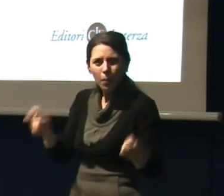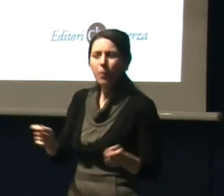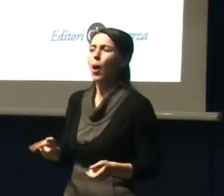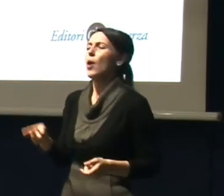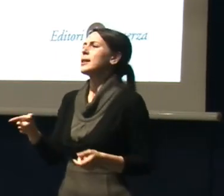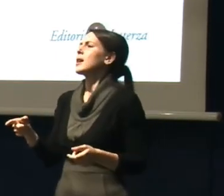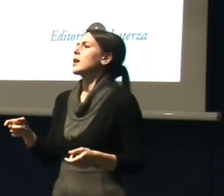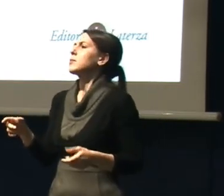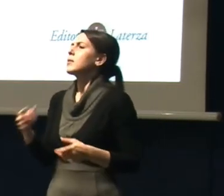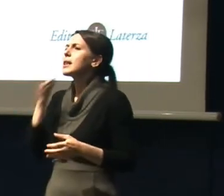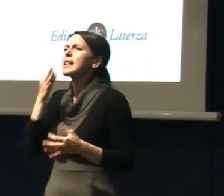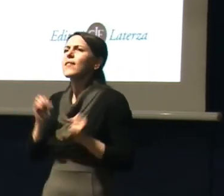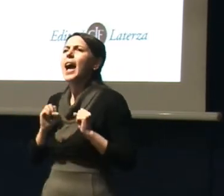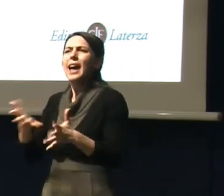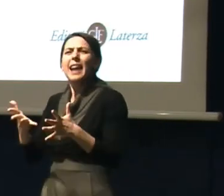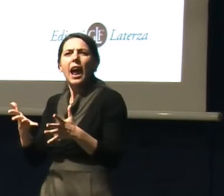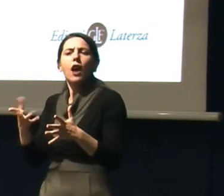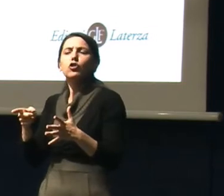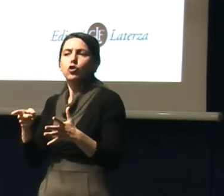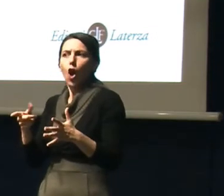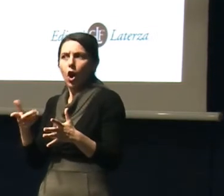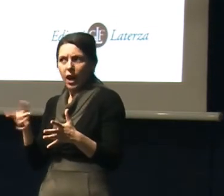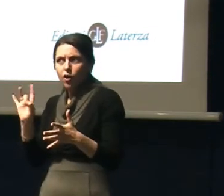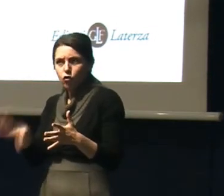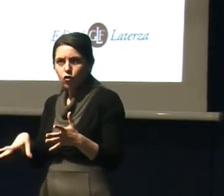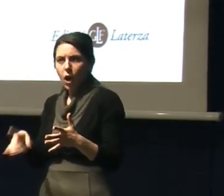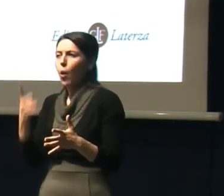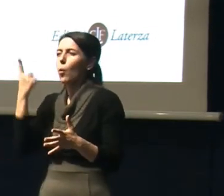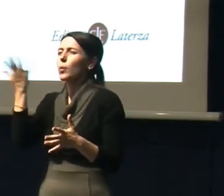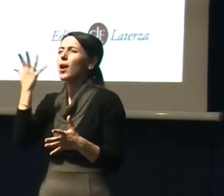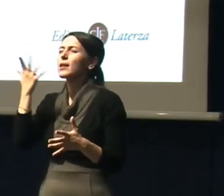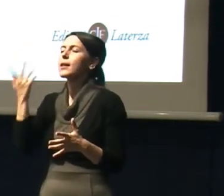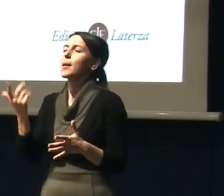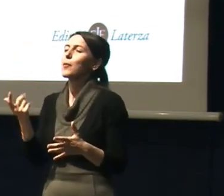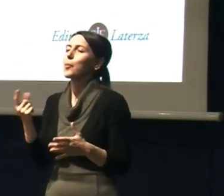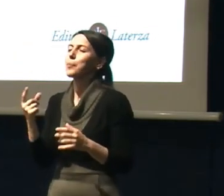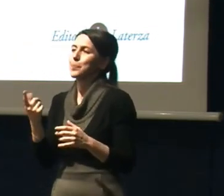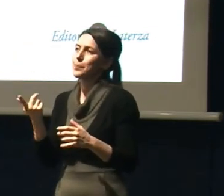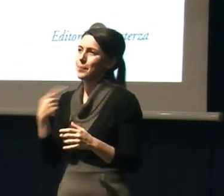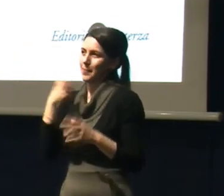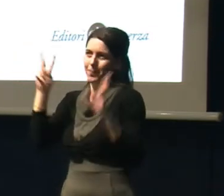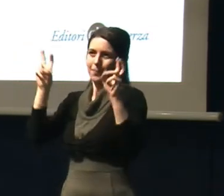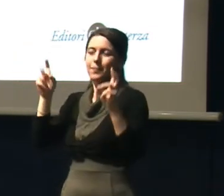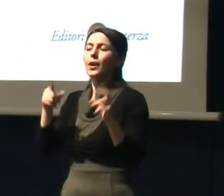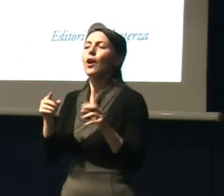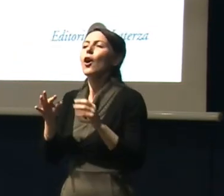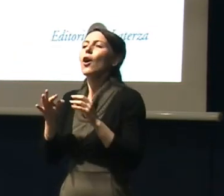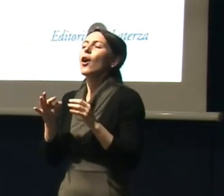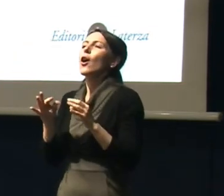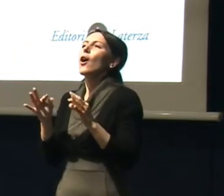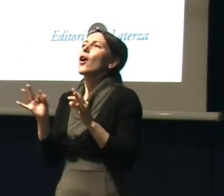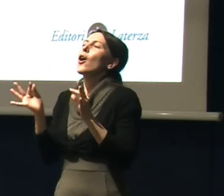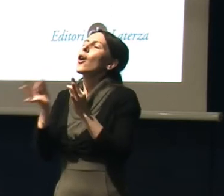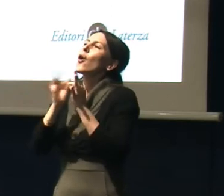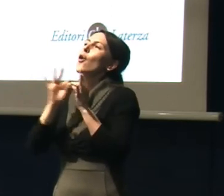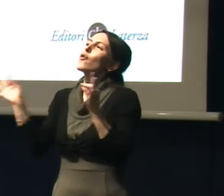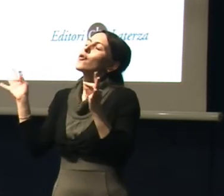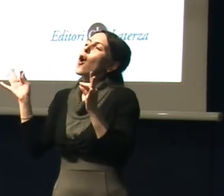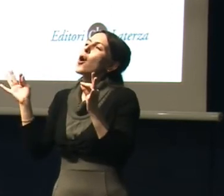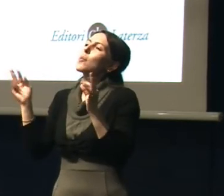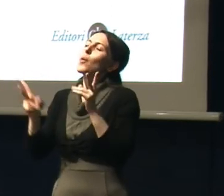e ne cito una tra tutte che mi sembra diciamo l'epitaffio la la diciamo la formula più azzeccata per